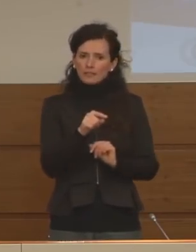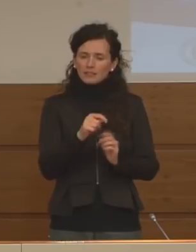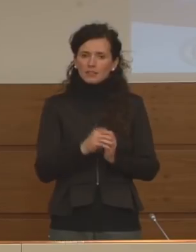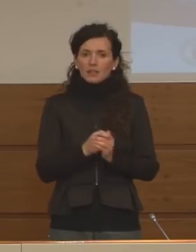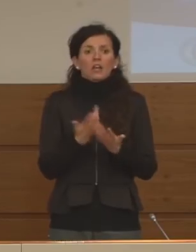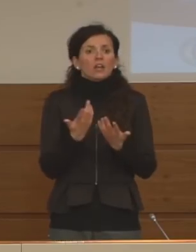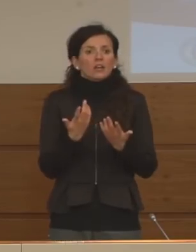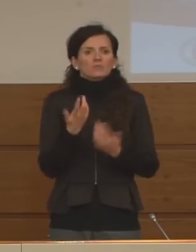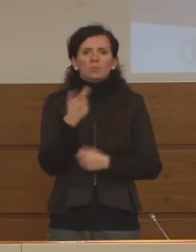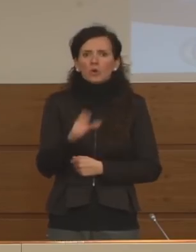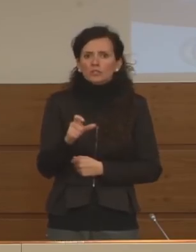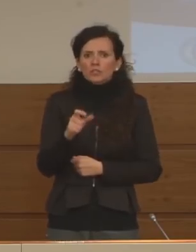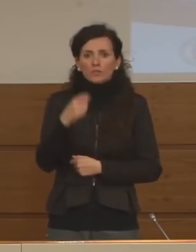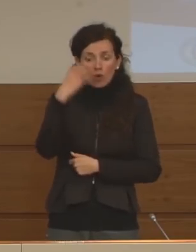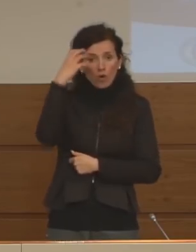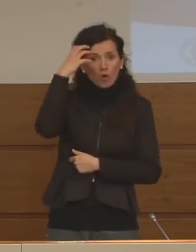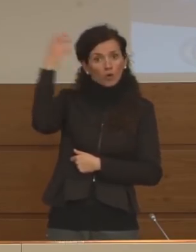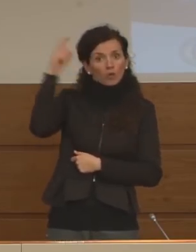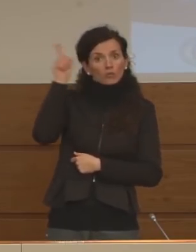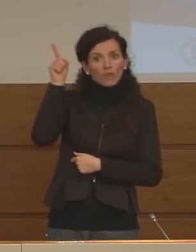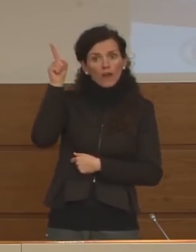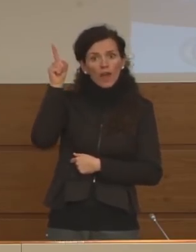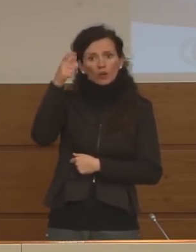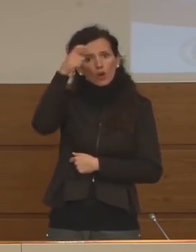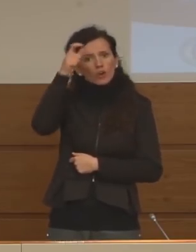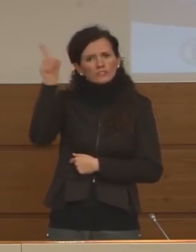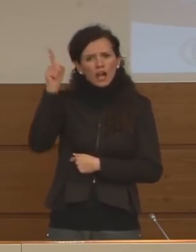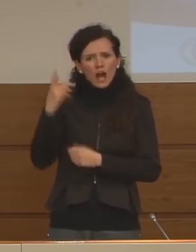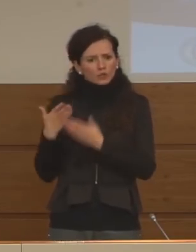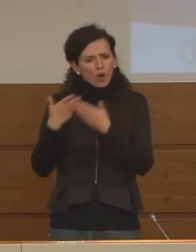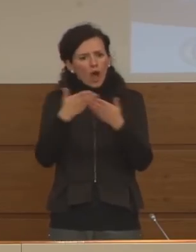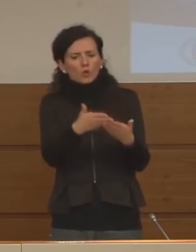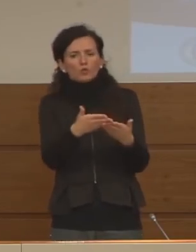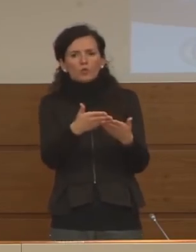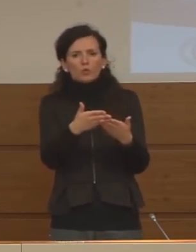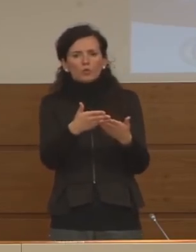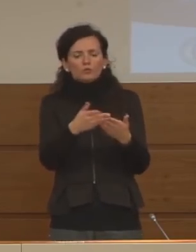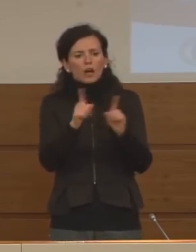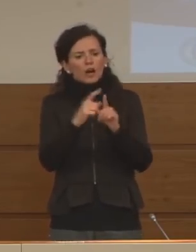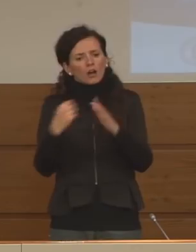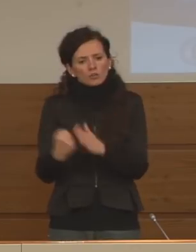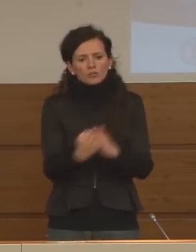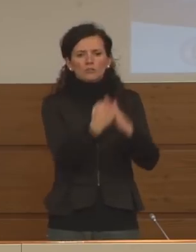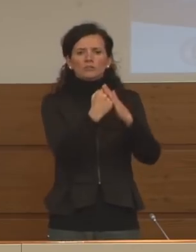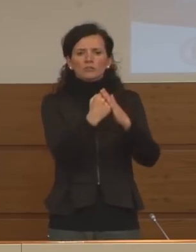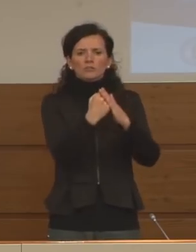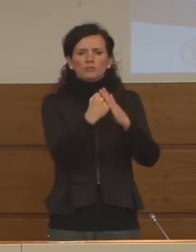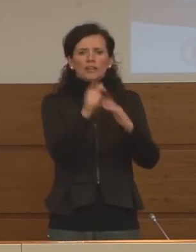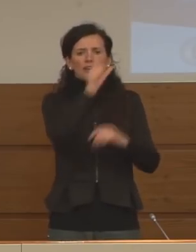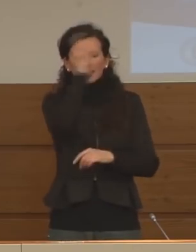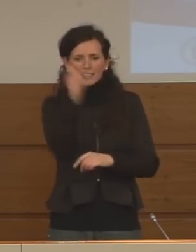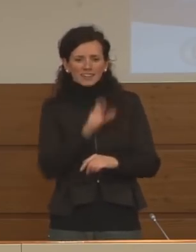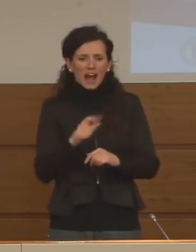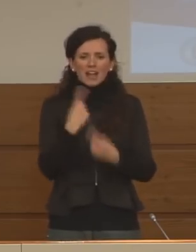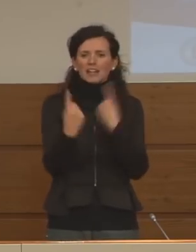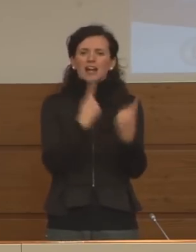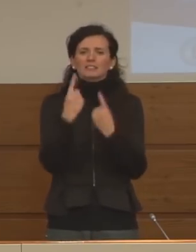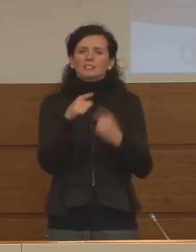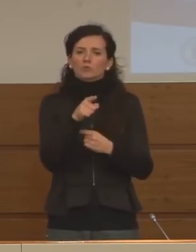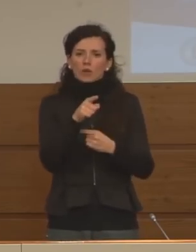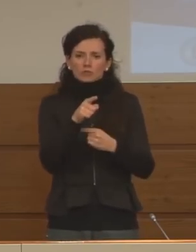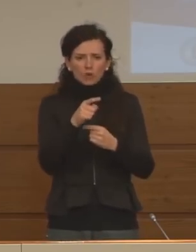stato aiuti sostenga la sua articolazione territoriale